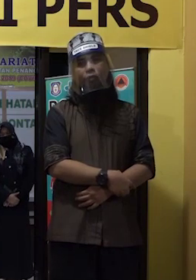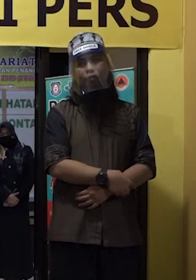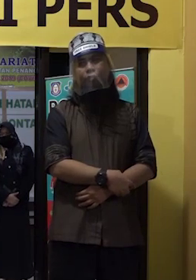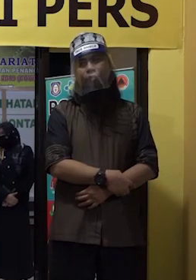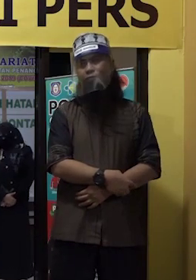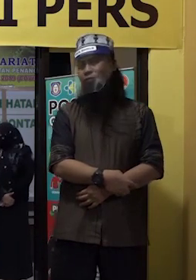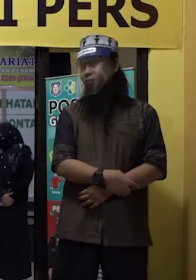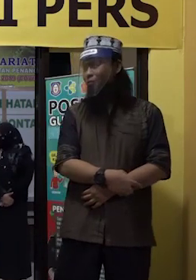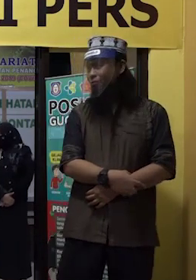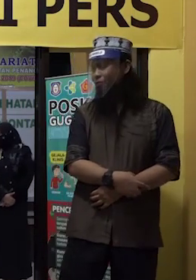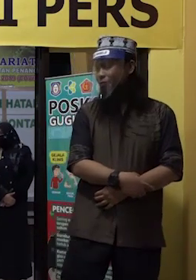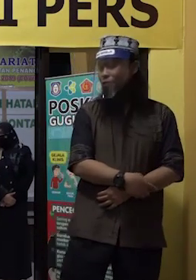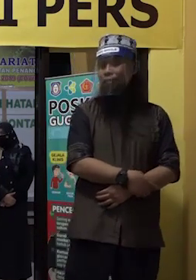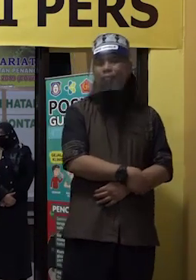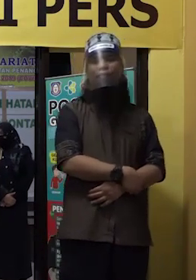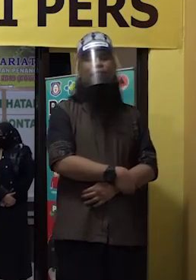ini. Terima kasih.